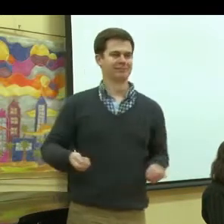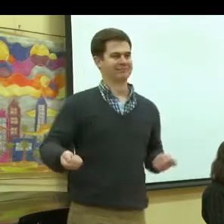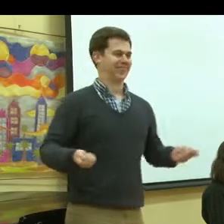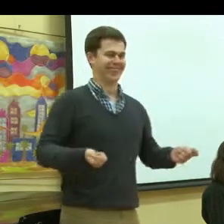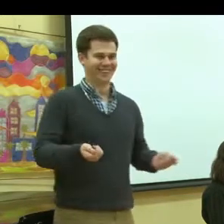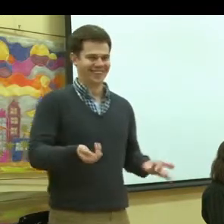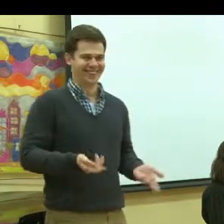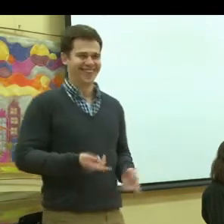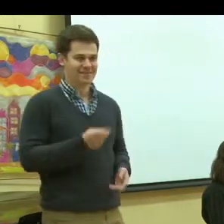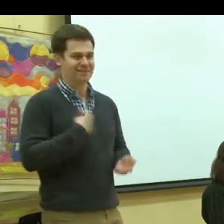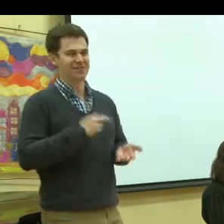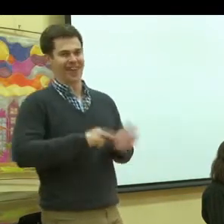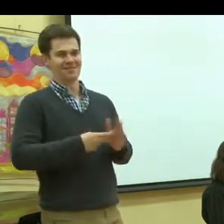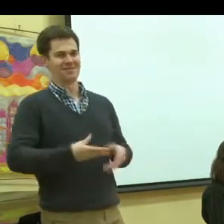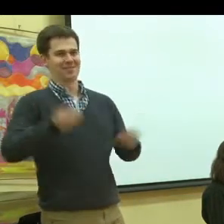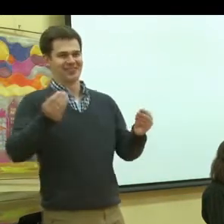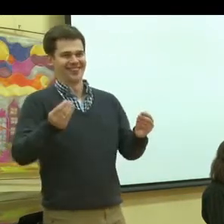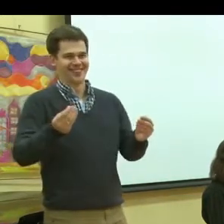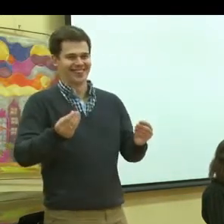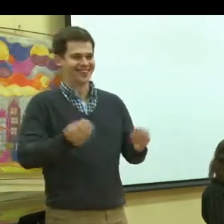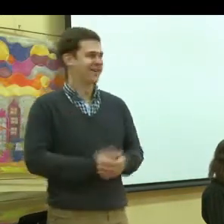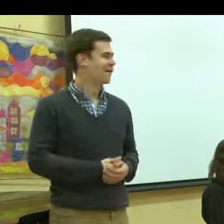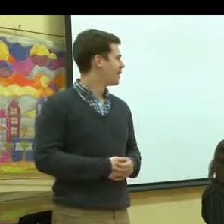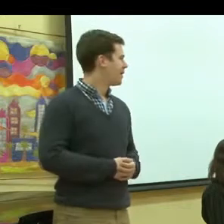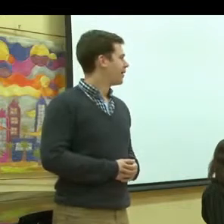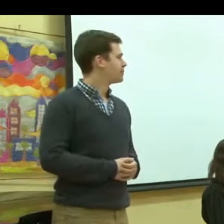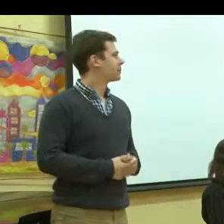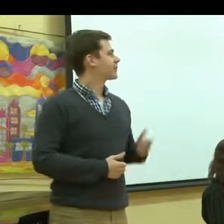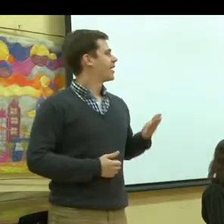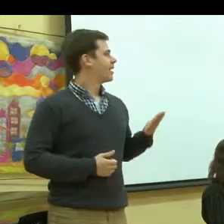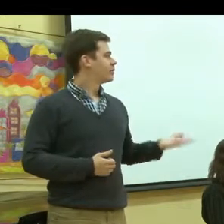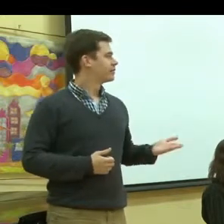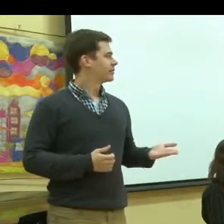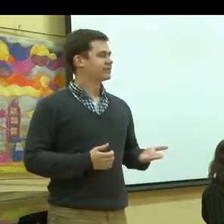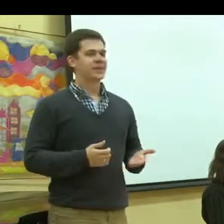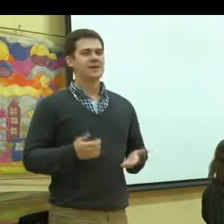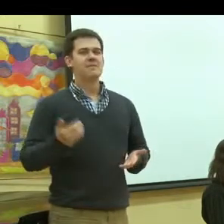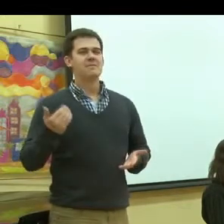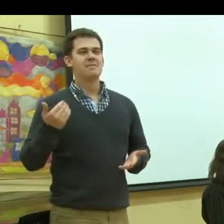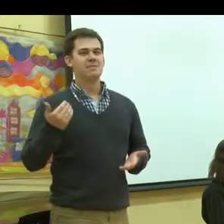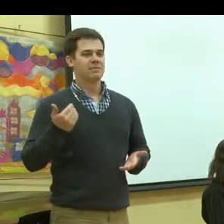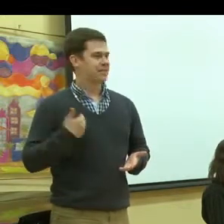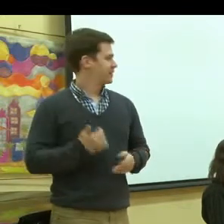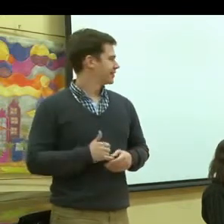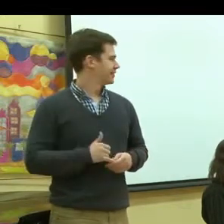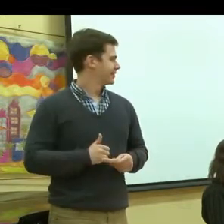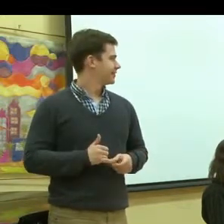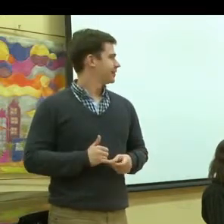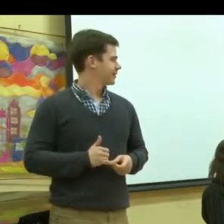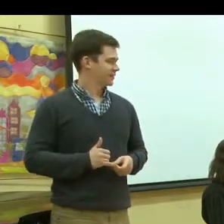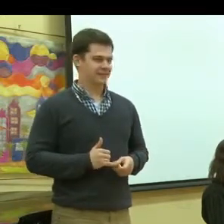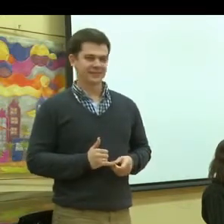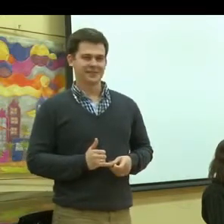nimi. Y una de las cosas que se dice que el tango siempre aquí en Europa se lo cuenta como que es muy estilizado, que va de una manera muy,